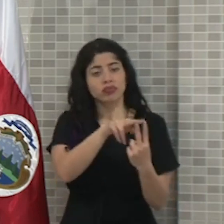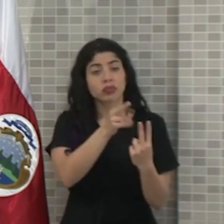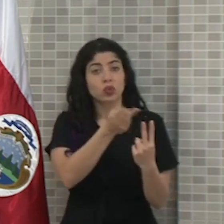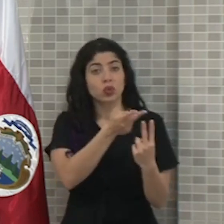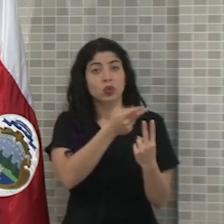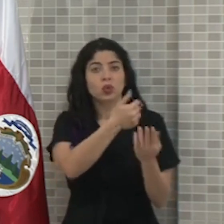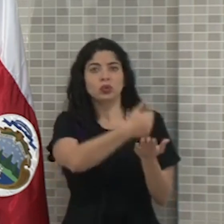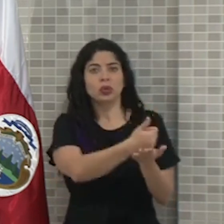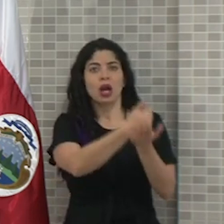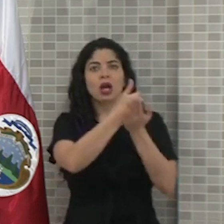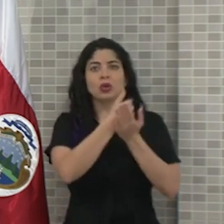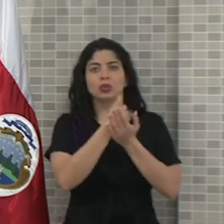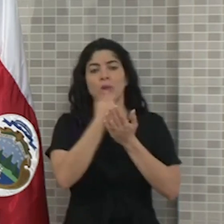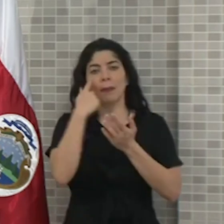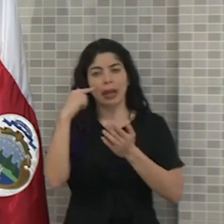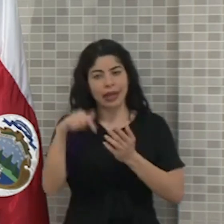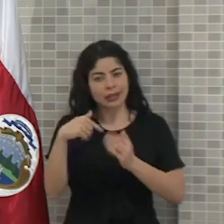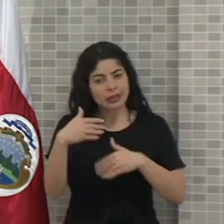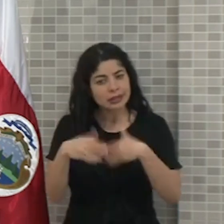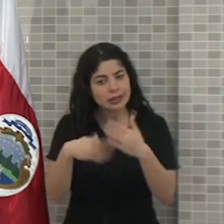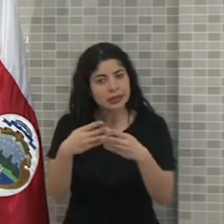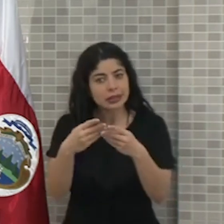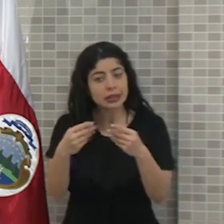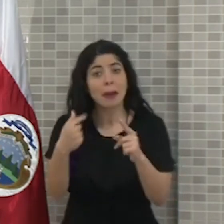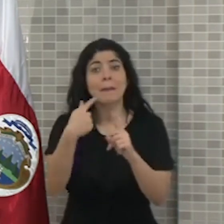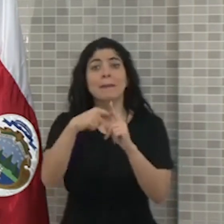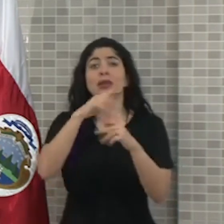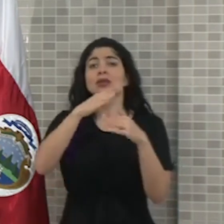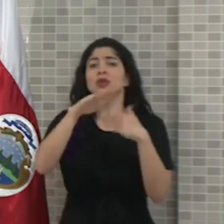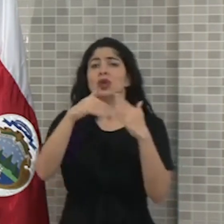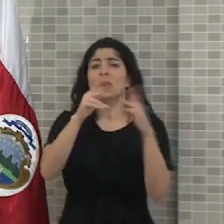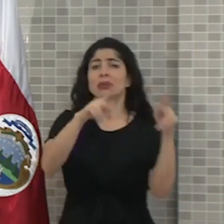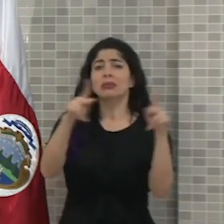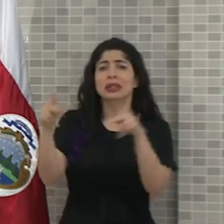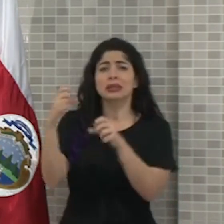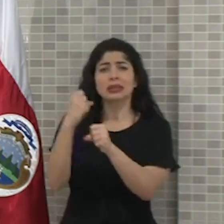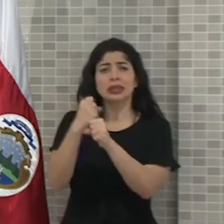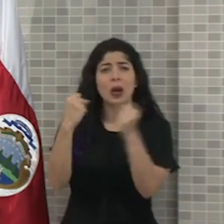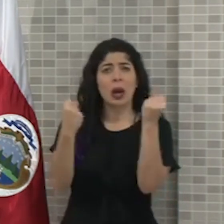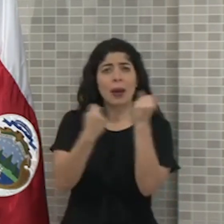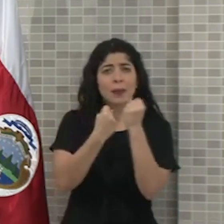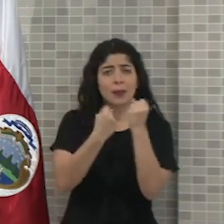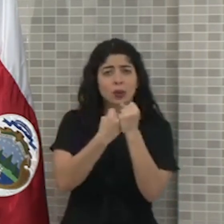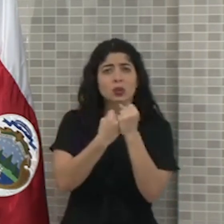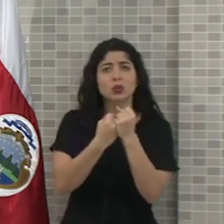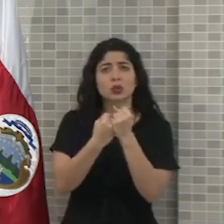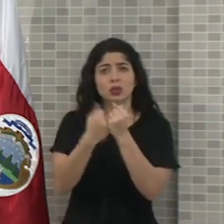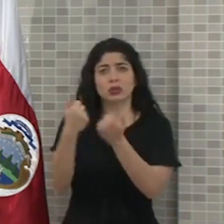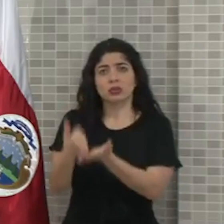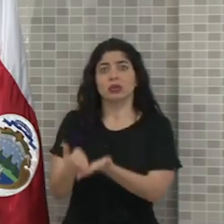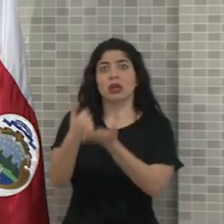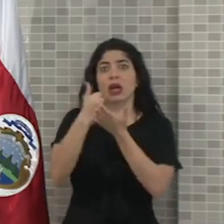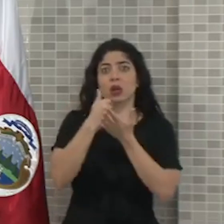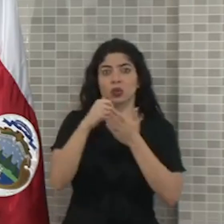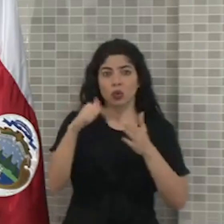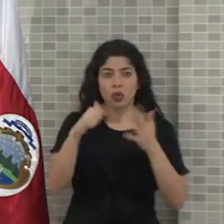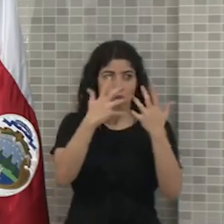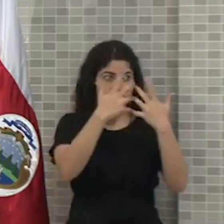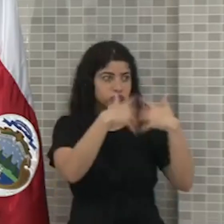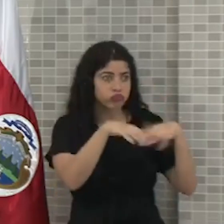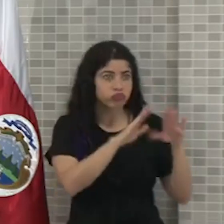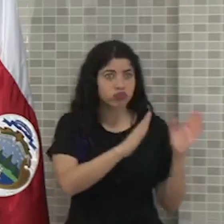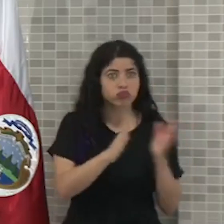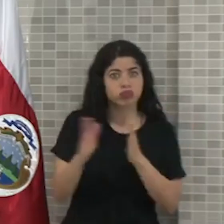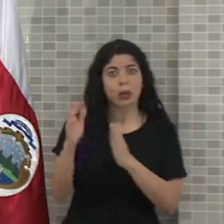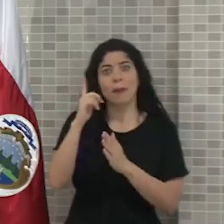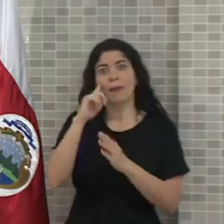ayudarán a sacar esto adelante, así como todo el personal de apoyo que ha puesto esto y lo ha organizado